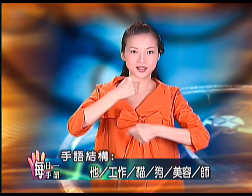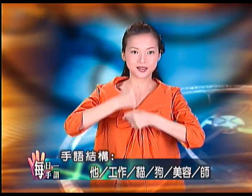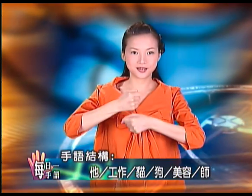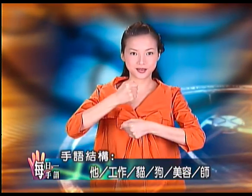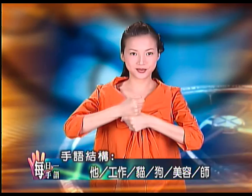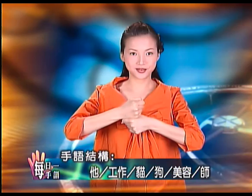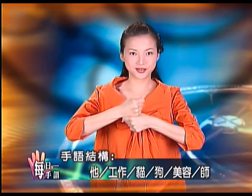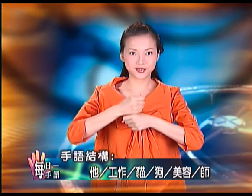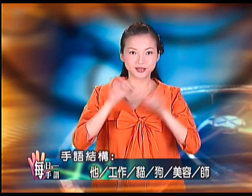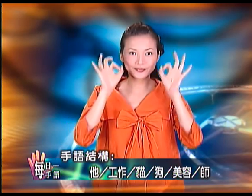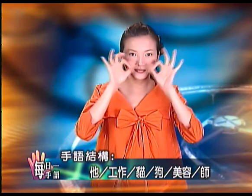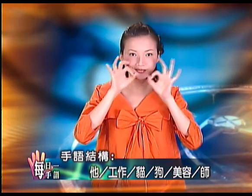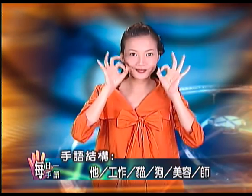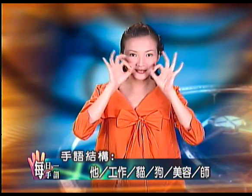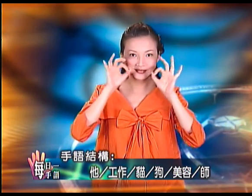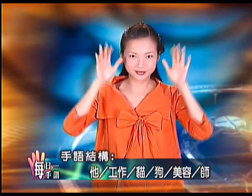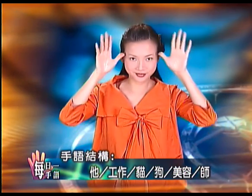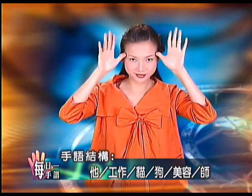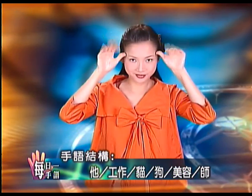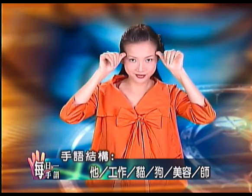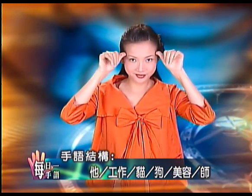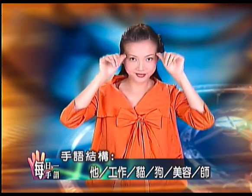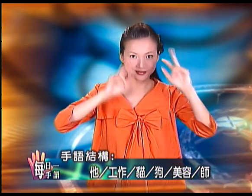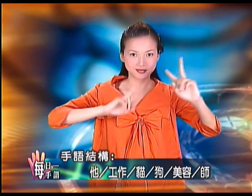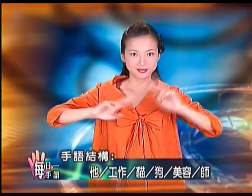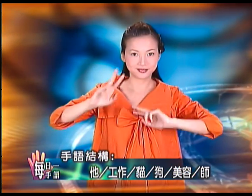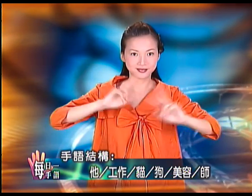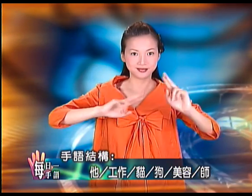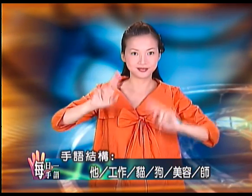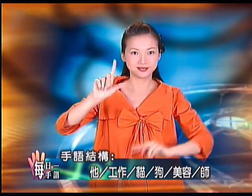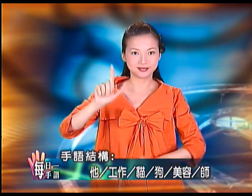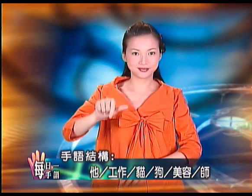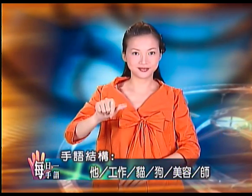工作猫狗美容师。